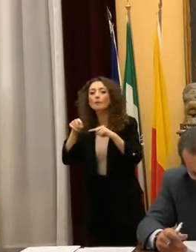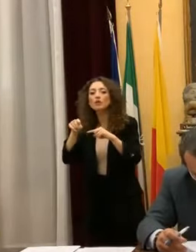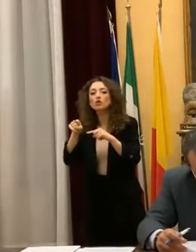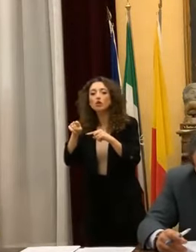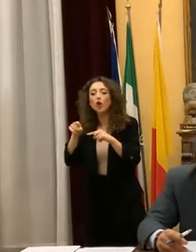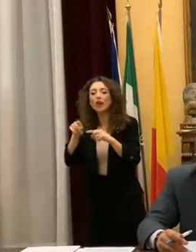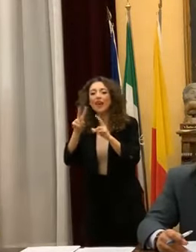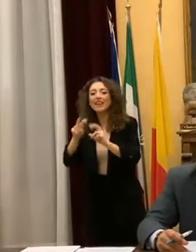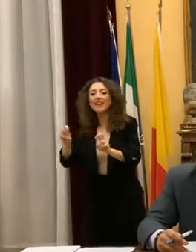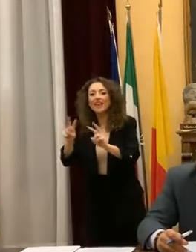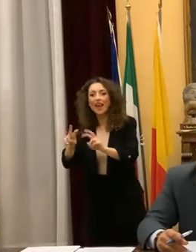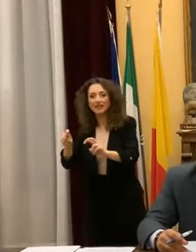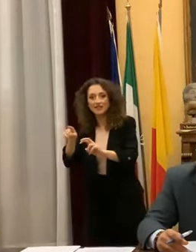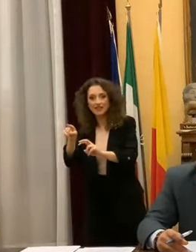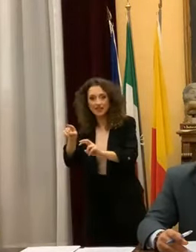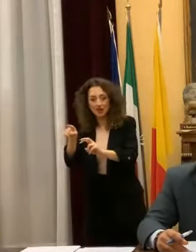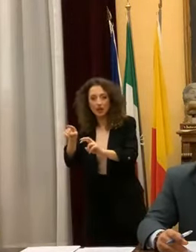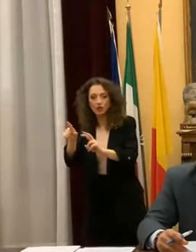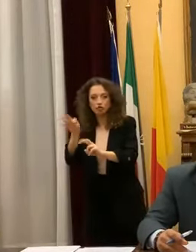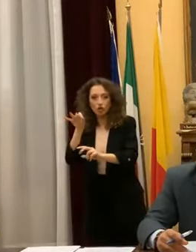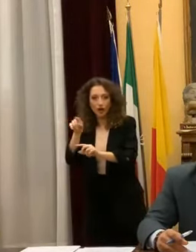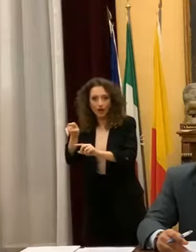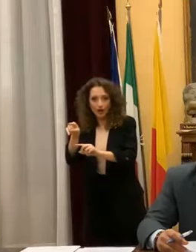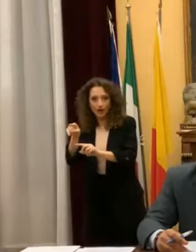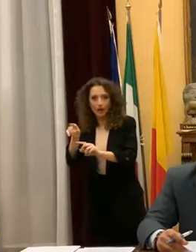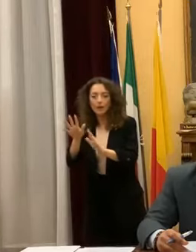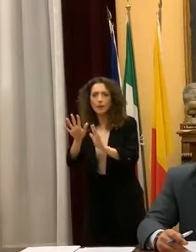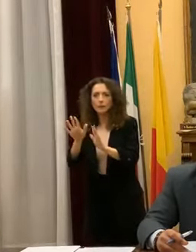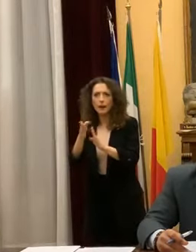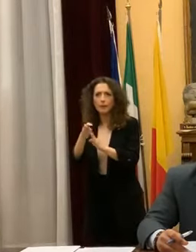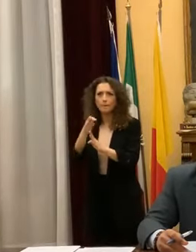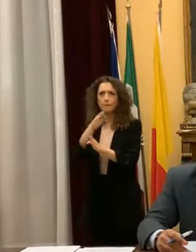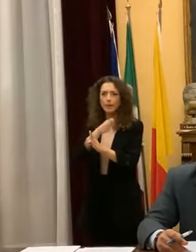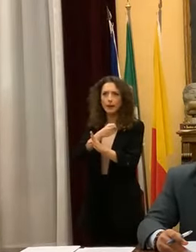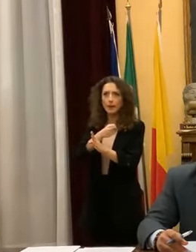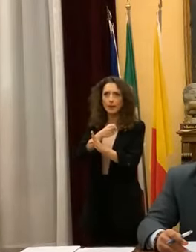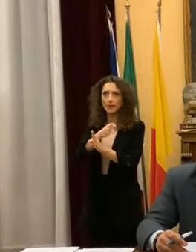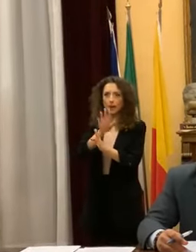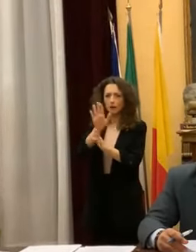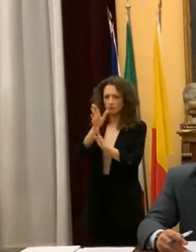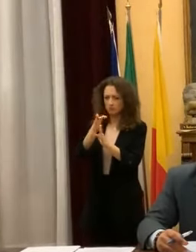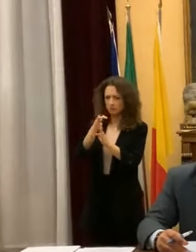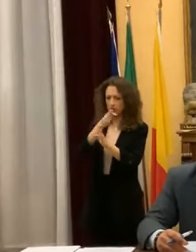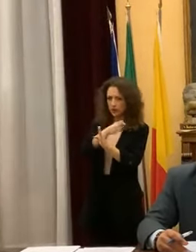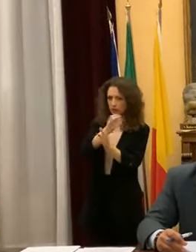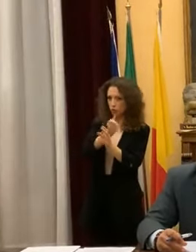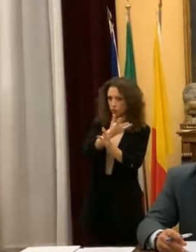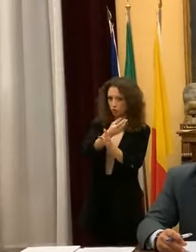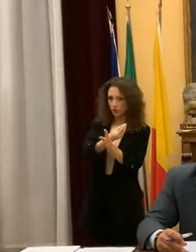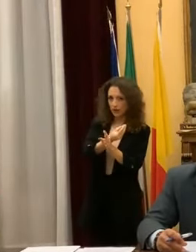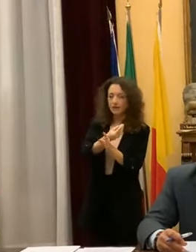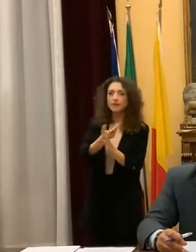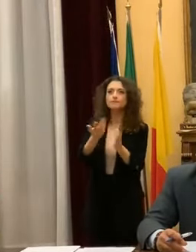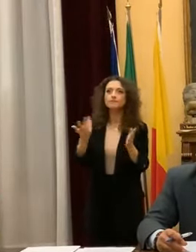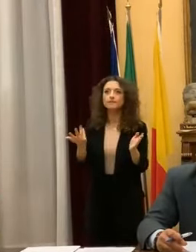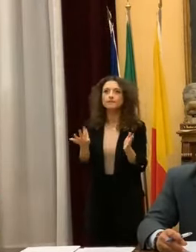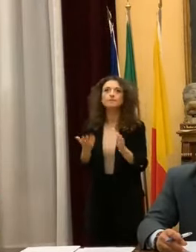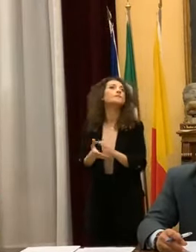prima di arrivare a questo, la riflessione è perché